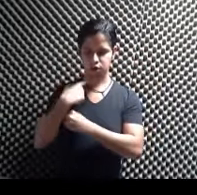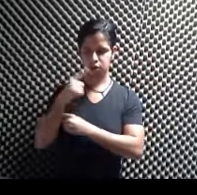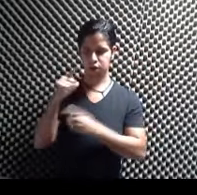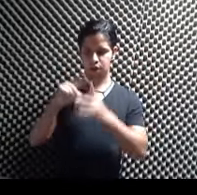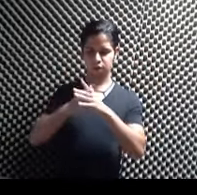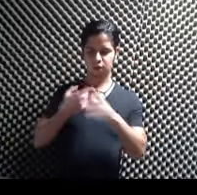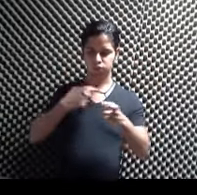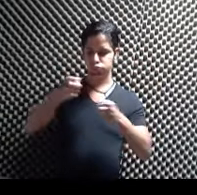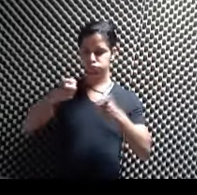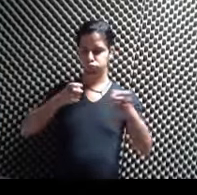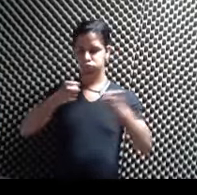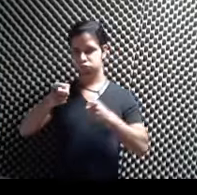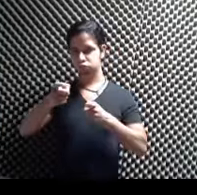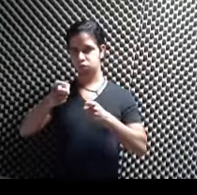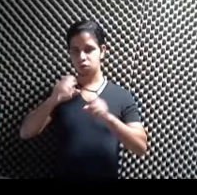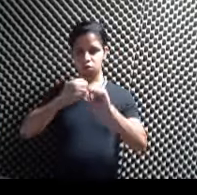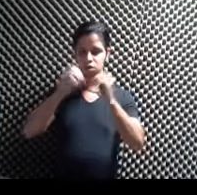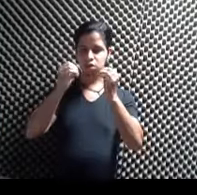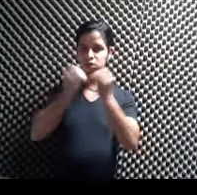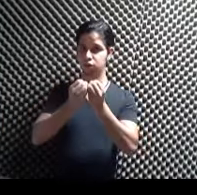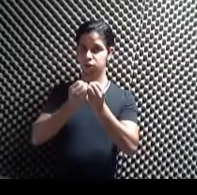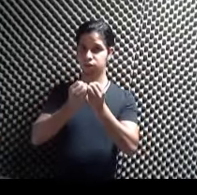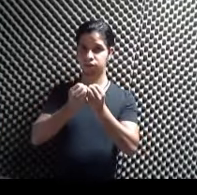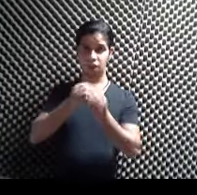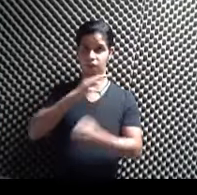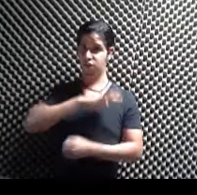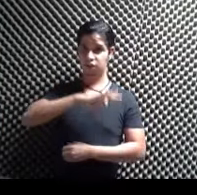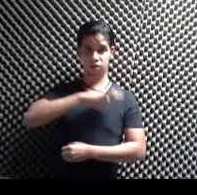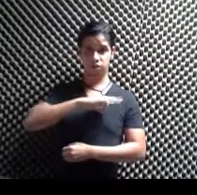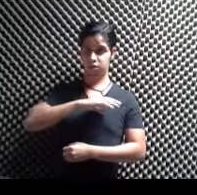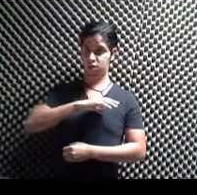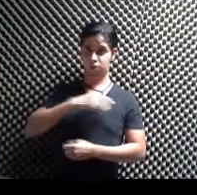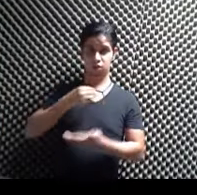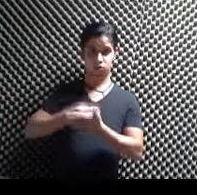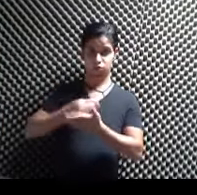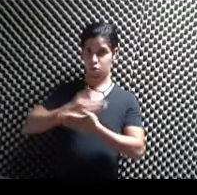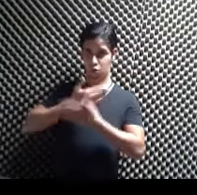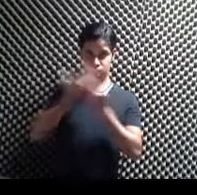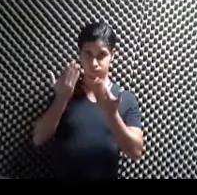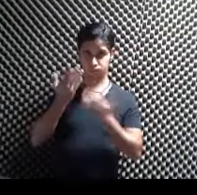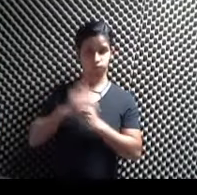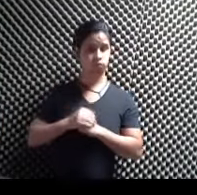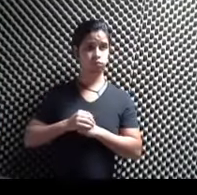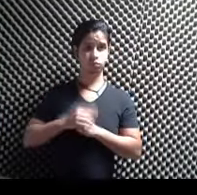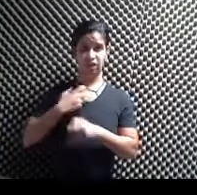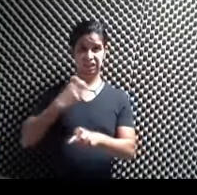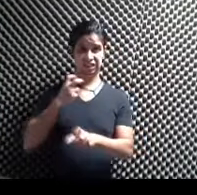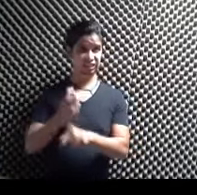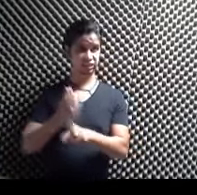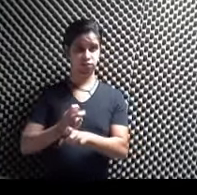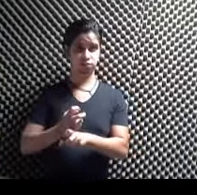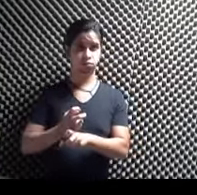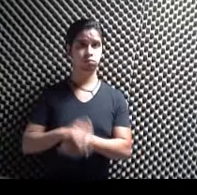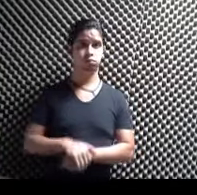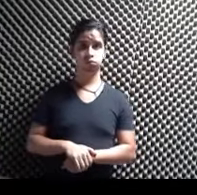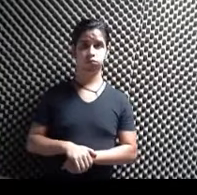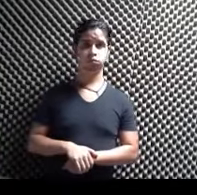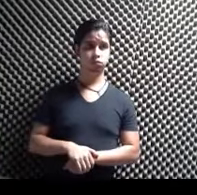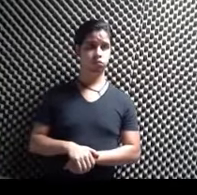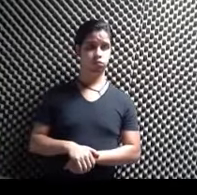sin fines de lucro, sí. No es fácil. Tacho. Pero la idea... Busca la manera de seguirlo complicándotelo. Sí. Porque curiosamente es así.